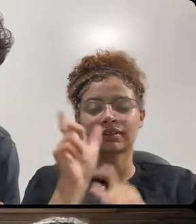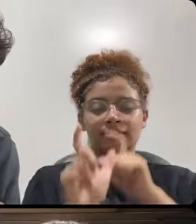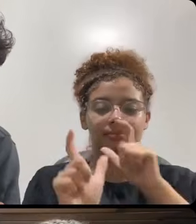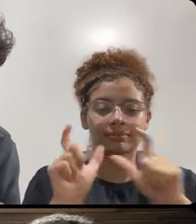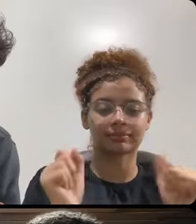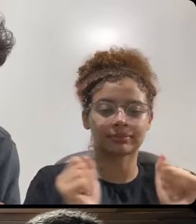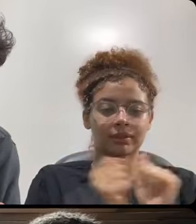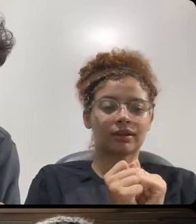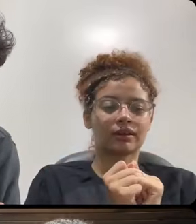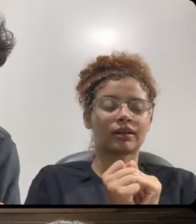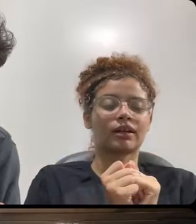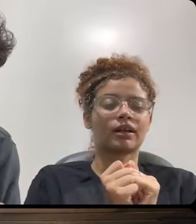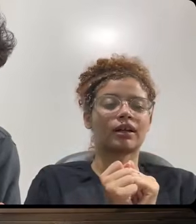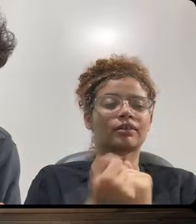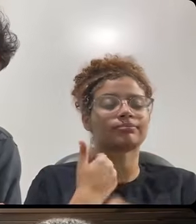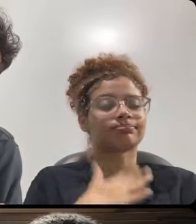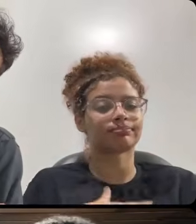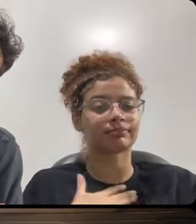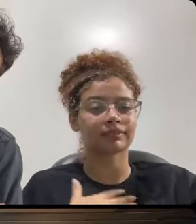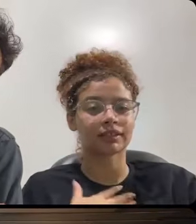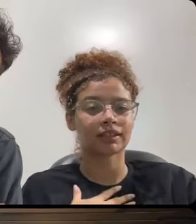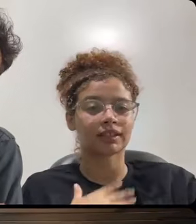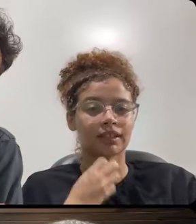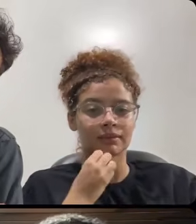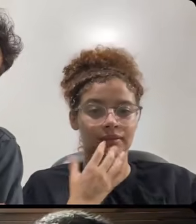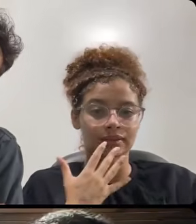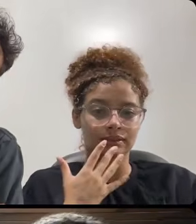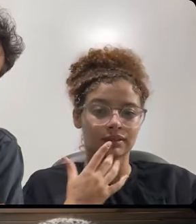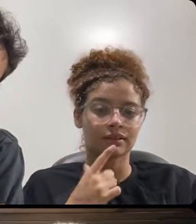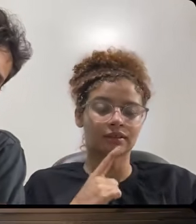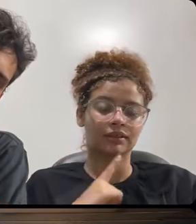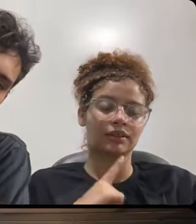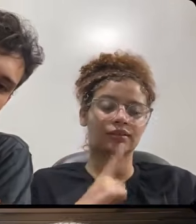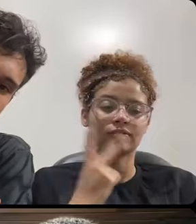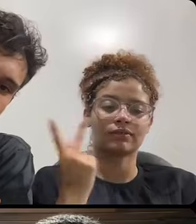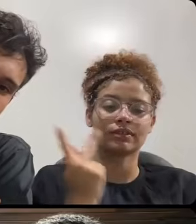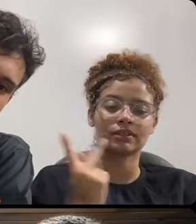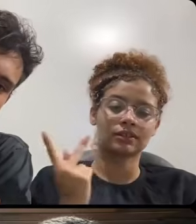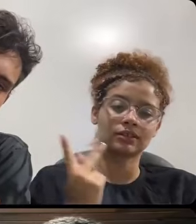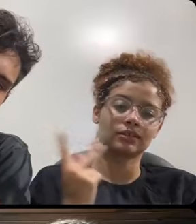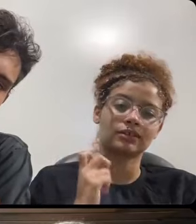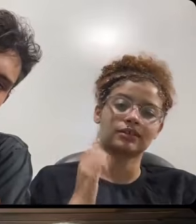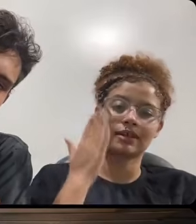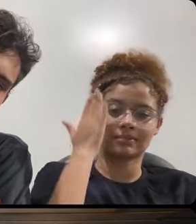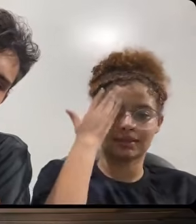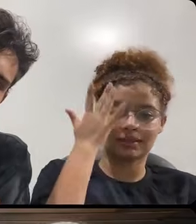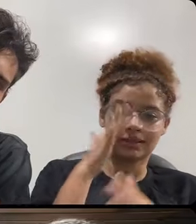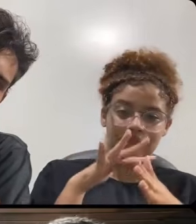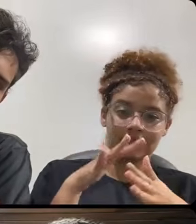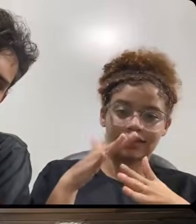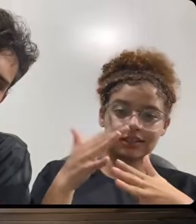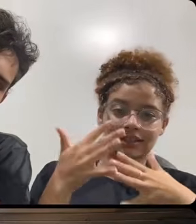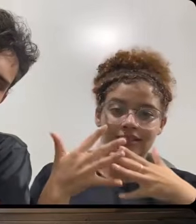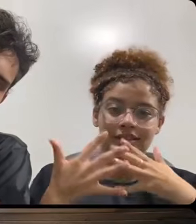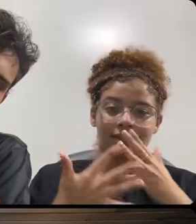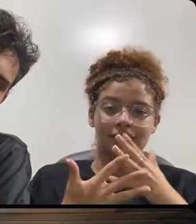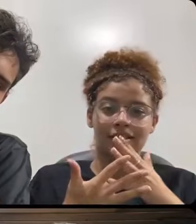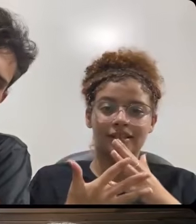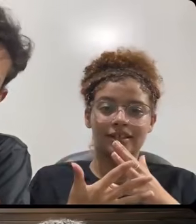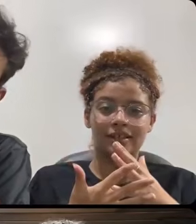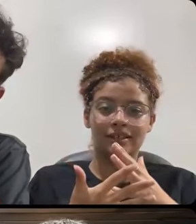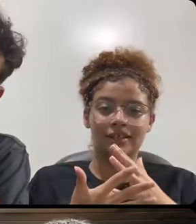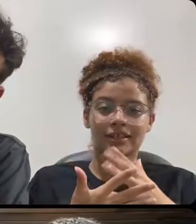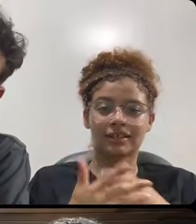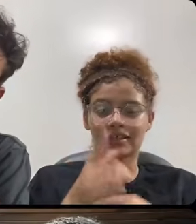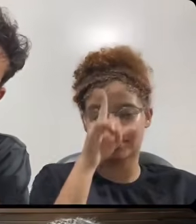E tratar bem, ensinar, e vocês aí como um canal de bênção, sabendo falar em Libras, eu não sei muito falar em Libras, mas eu sei que